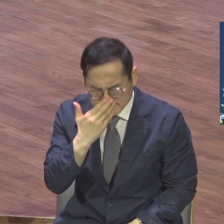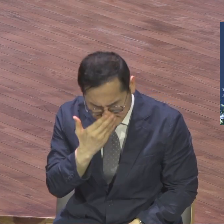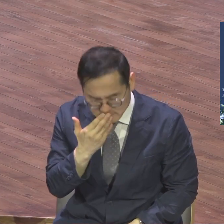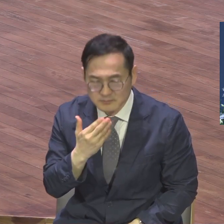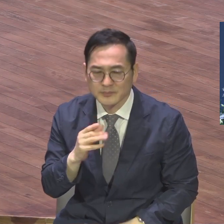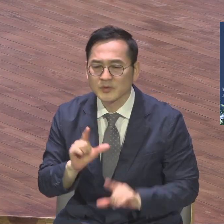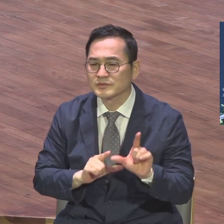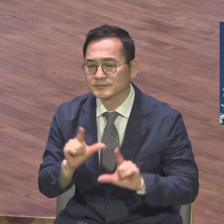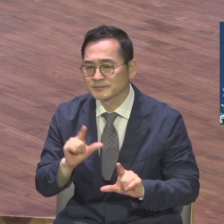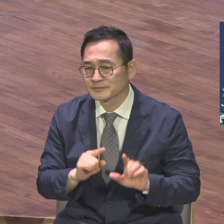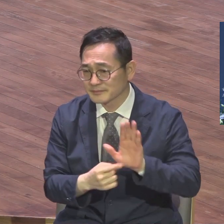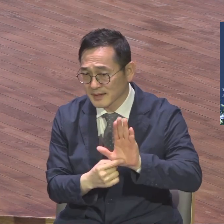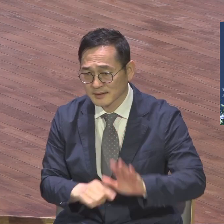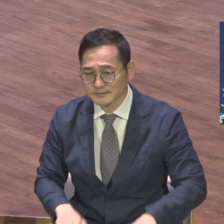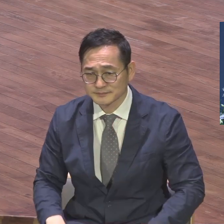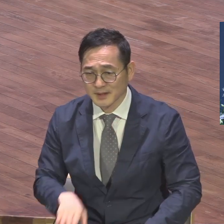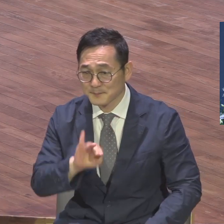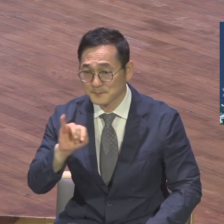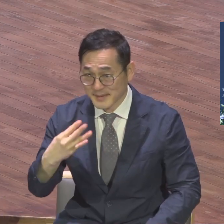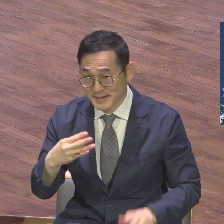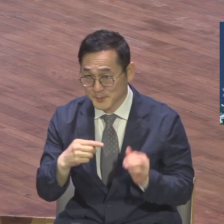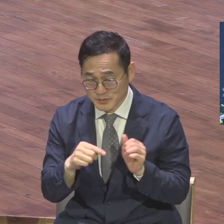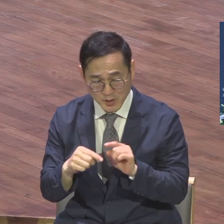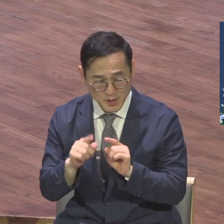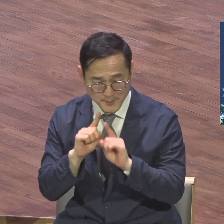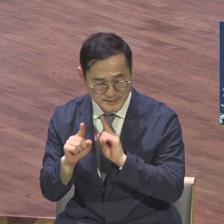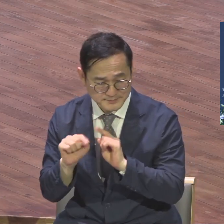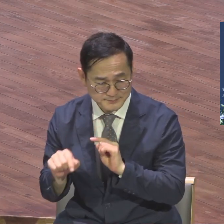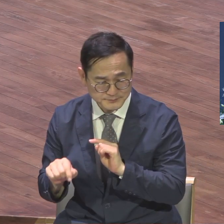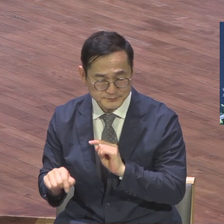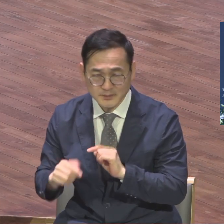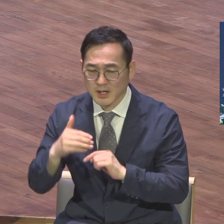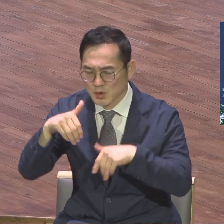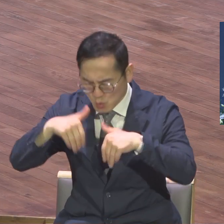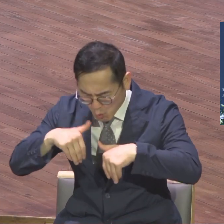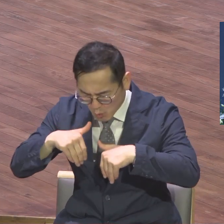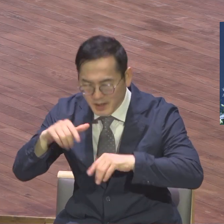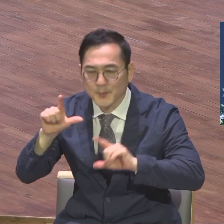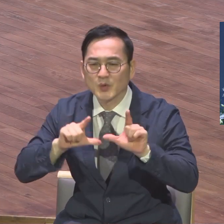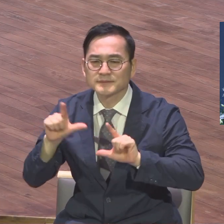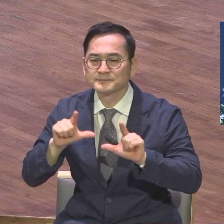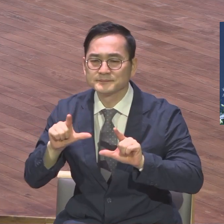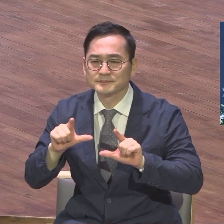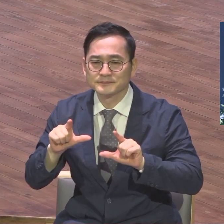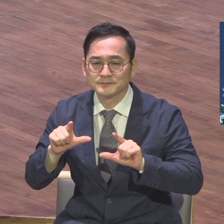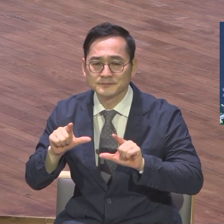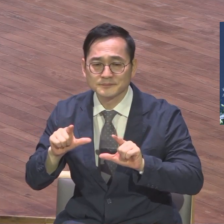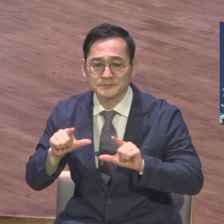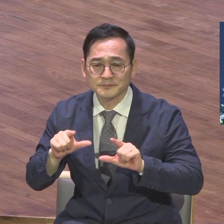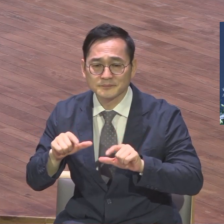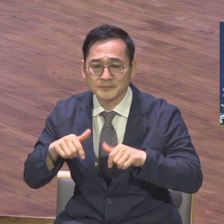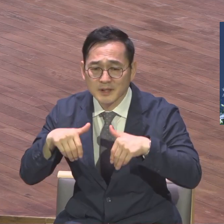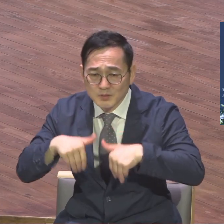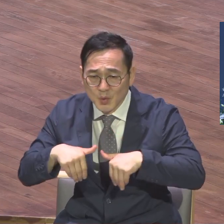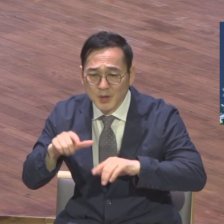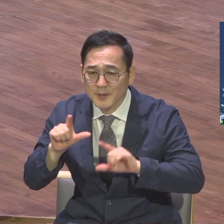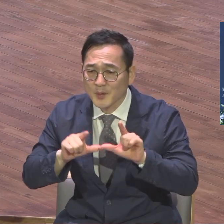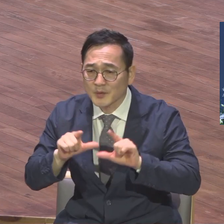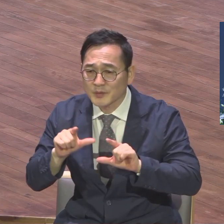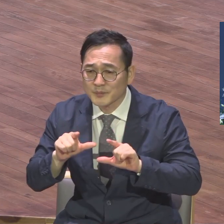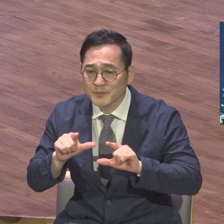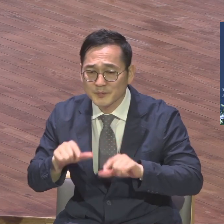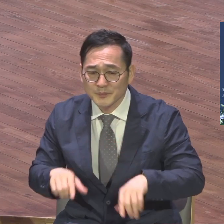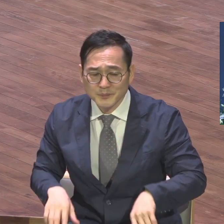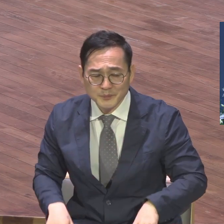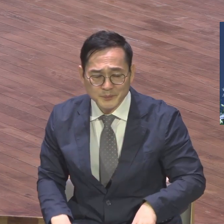2장 7절을 보면 종의 형체를 가지사 사람들 같이 되셨고 종의 형체로 어느 애기가